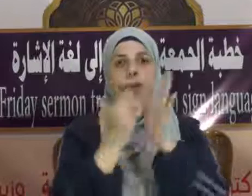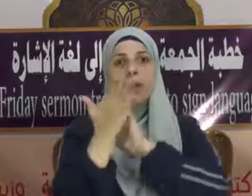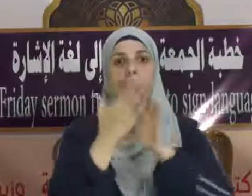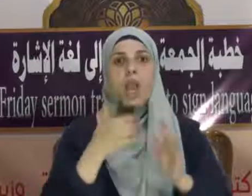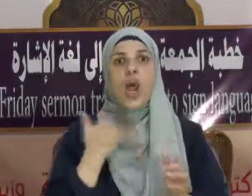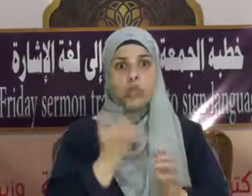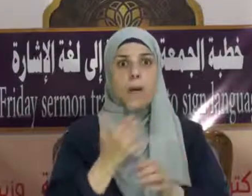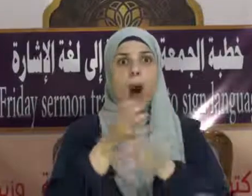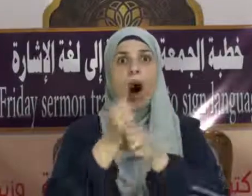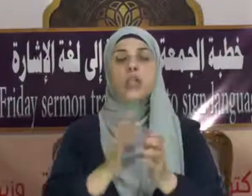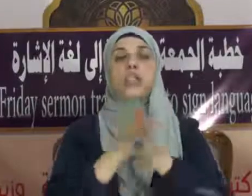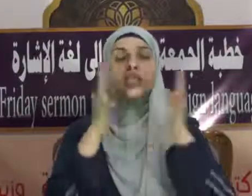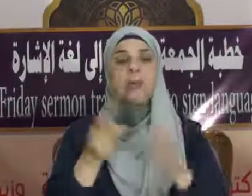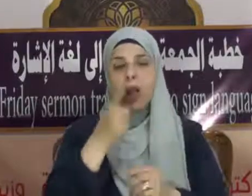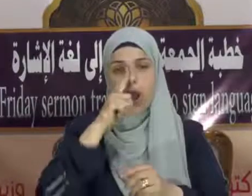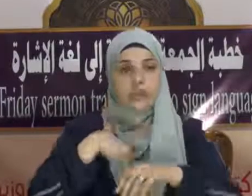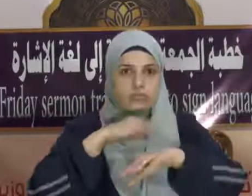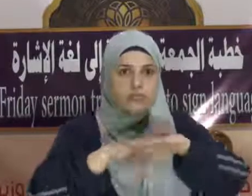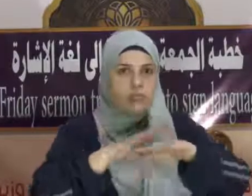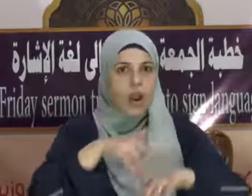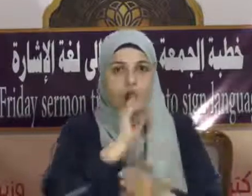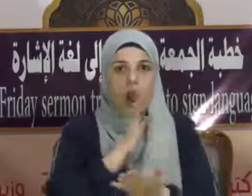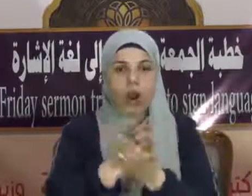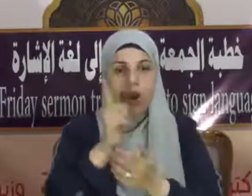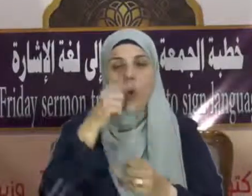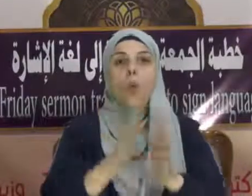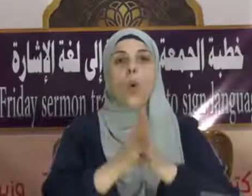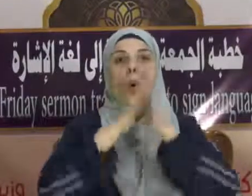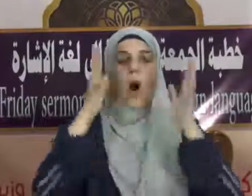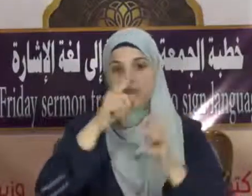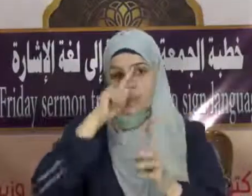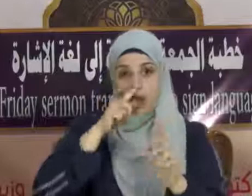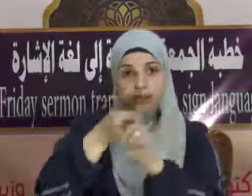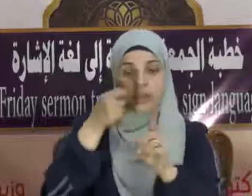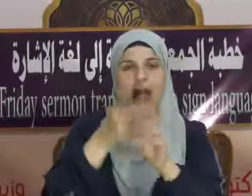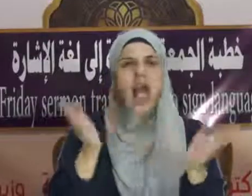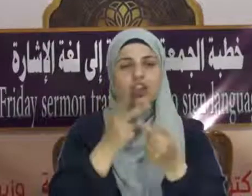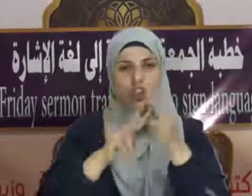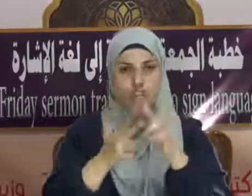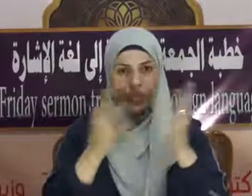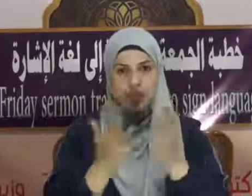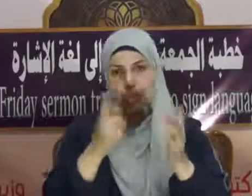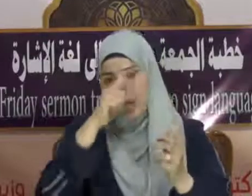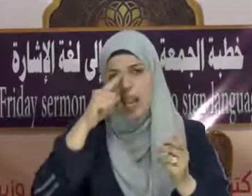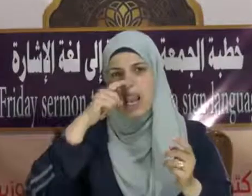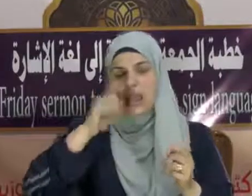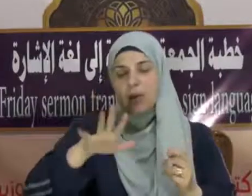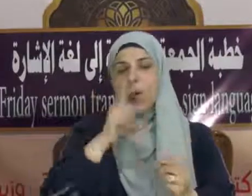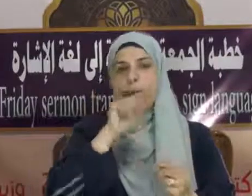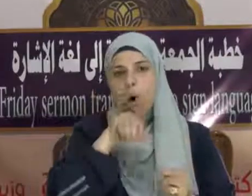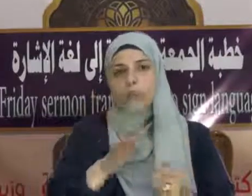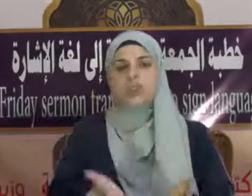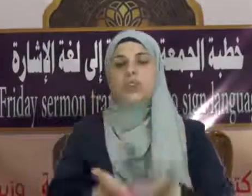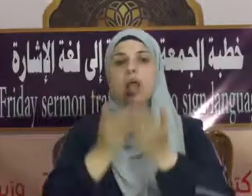عظيما، فأوصت بحقه وعظمت حرمته إلى حد جعل نبينا صلى